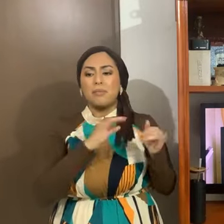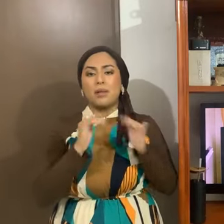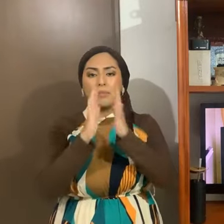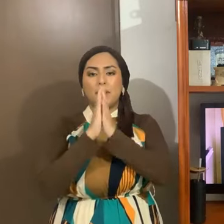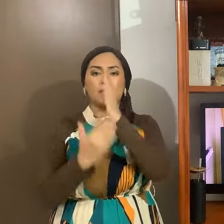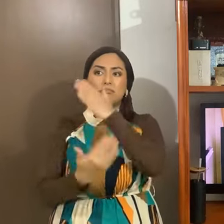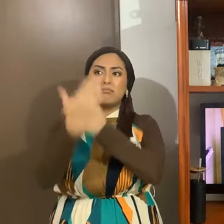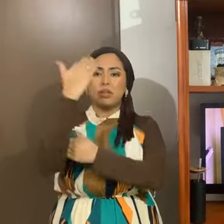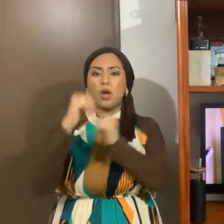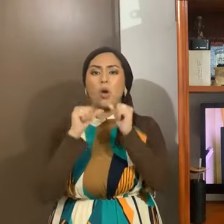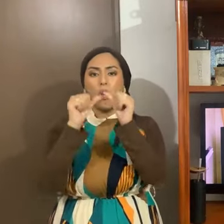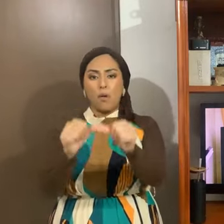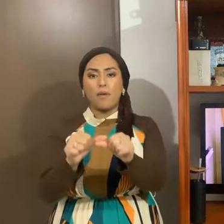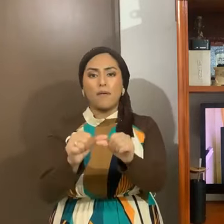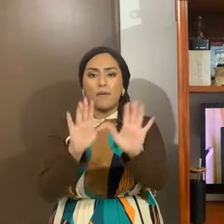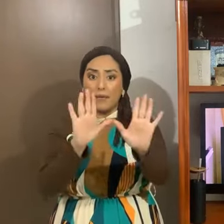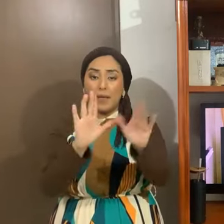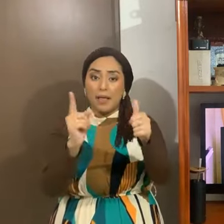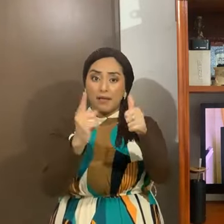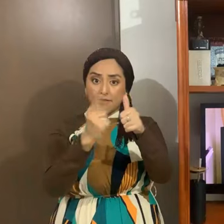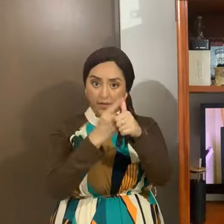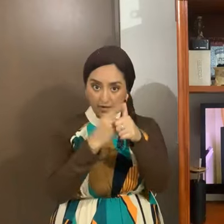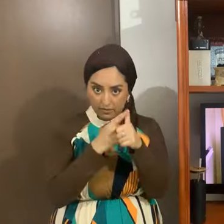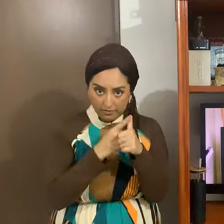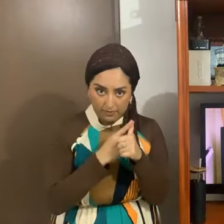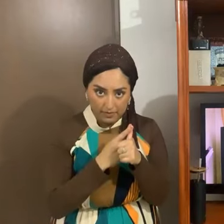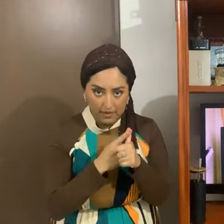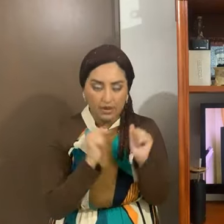cada mañana. Bueno, lo primero que hay que hacer